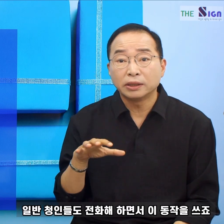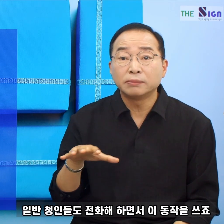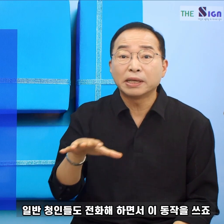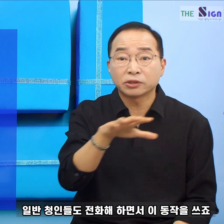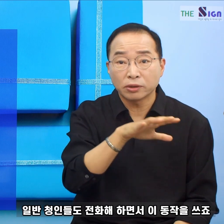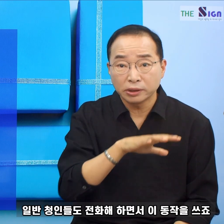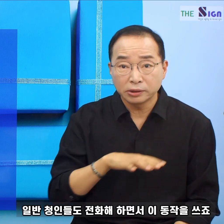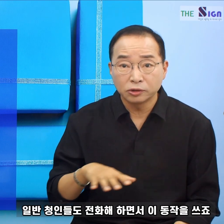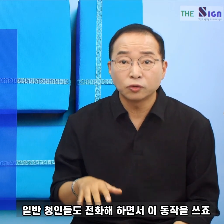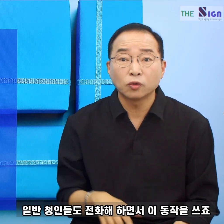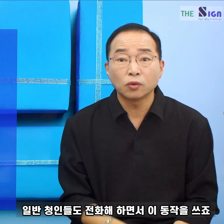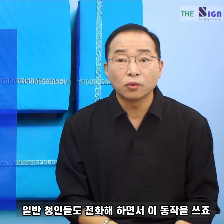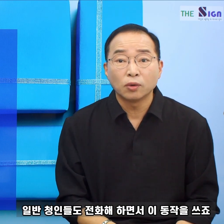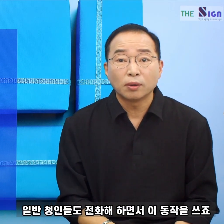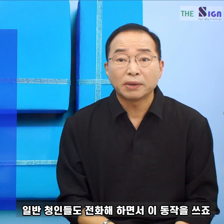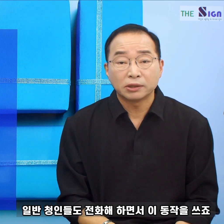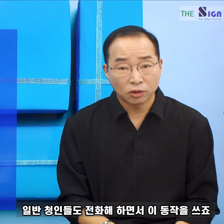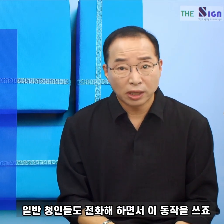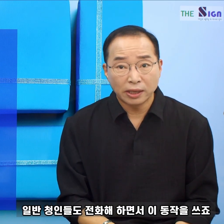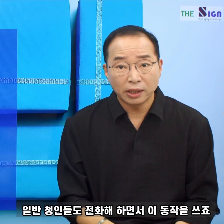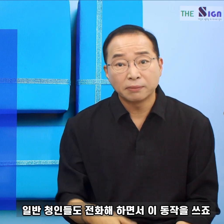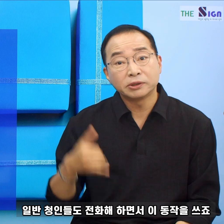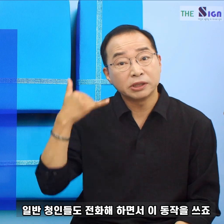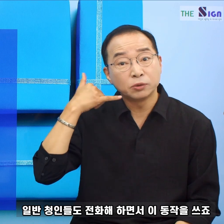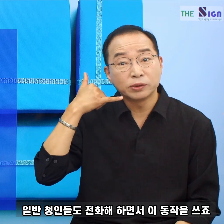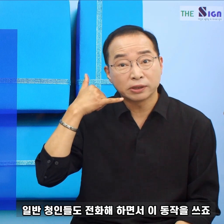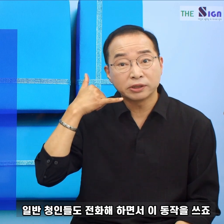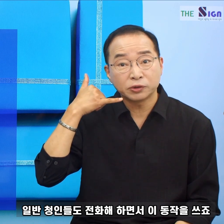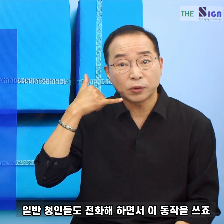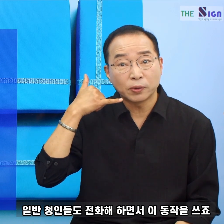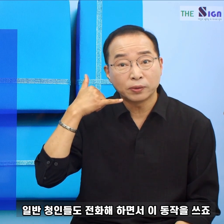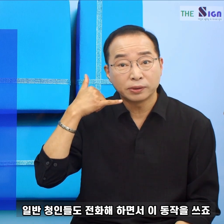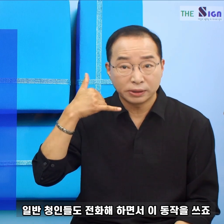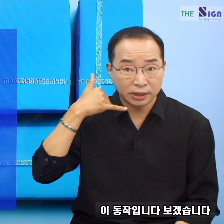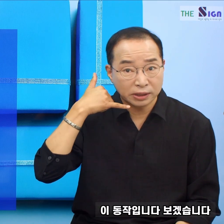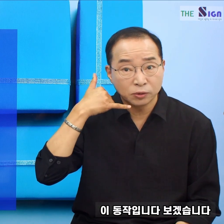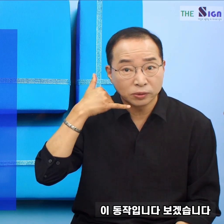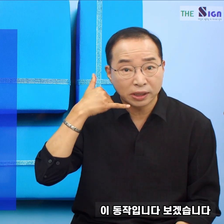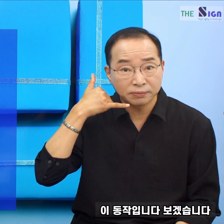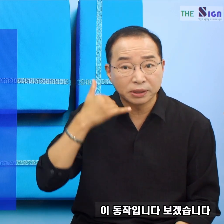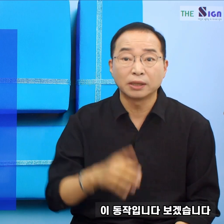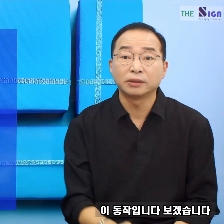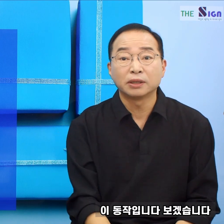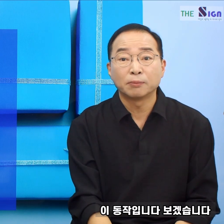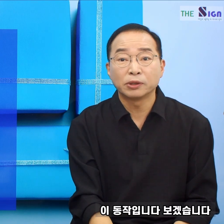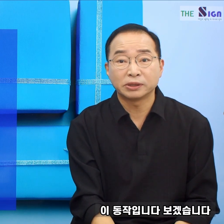일반 청인들도 만약 전화해 하면서 이 동작을 쓰죠. 자, 이 동작입니다. 보겠습니다.